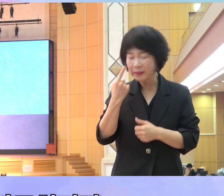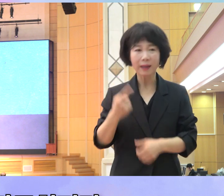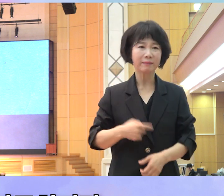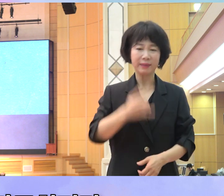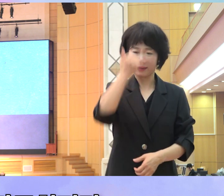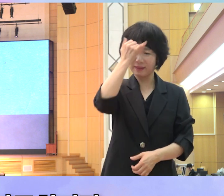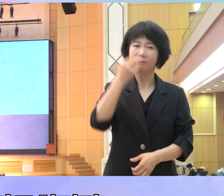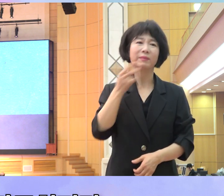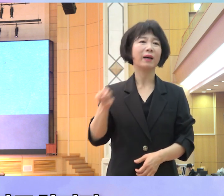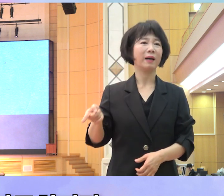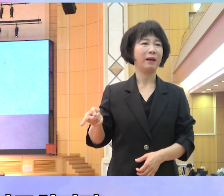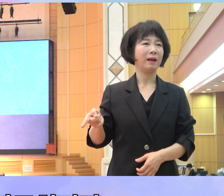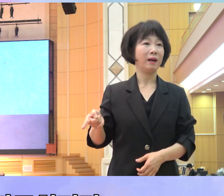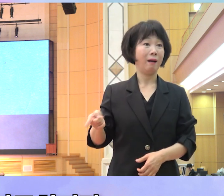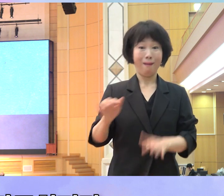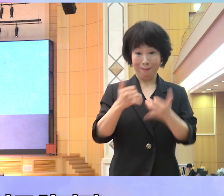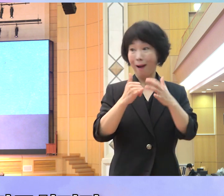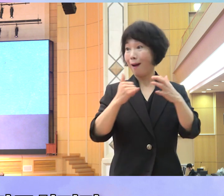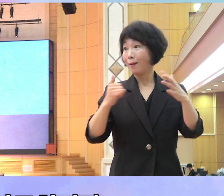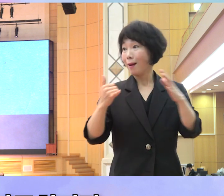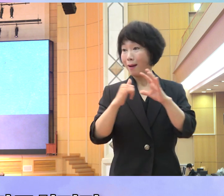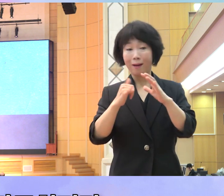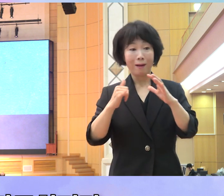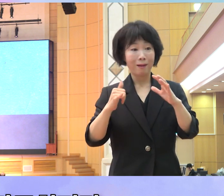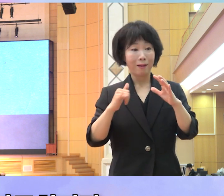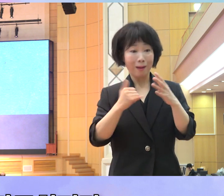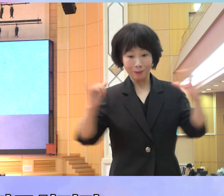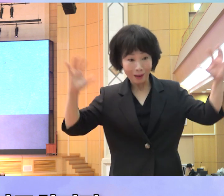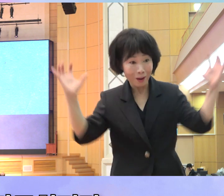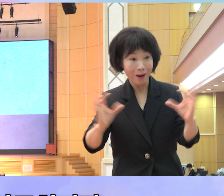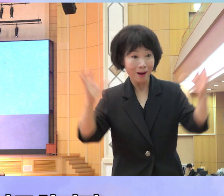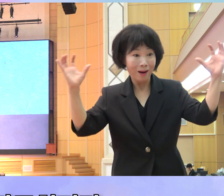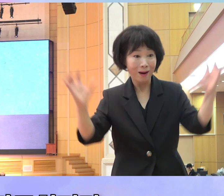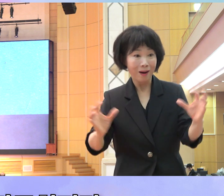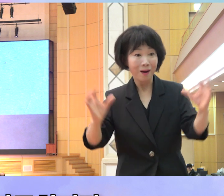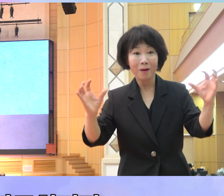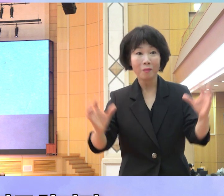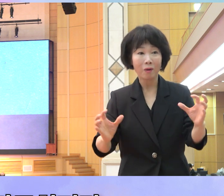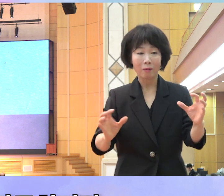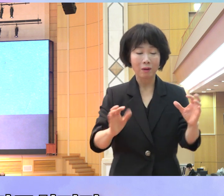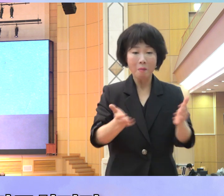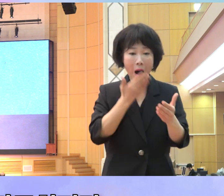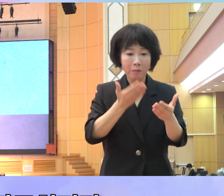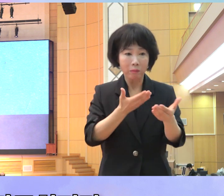당연하지. 뭐 2살 3살짜리 애가 갑자기 무릎을 꿇고